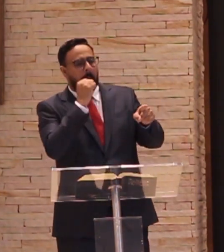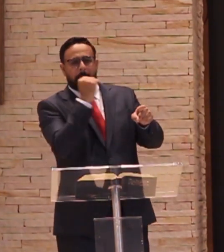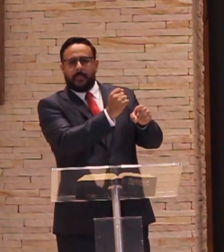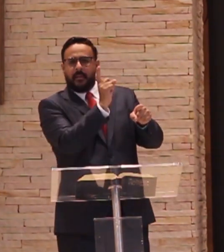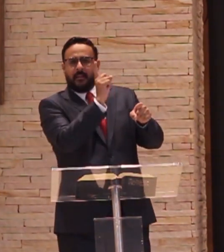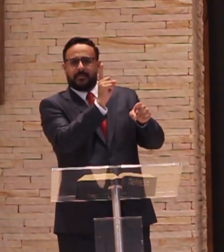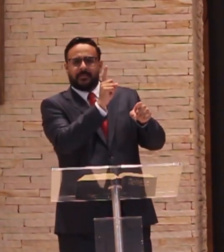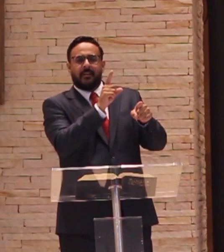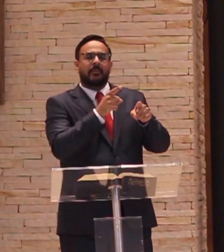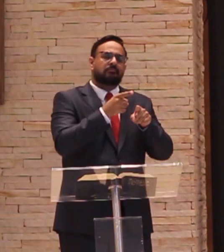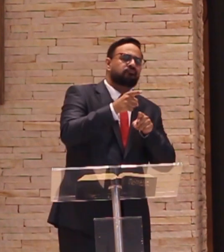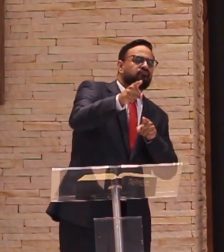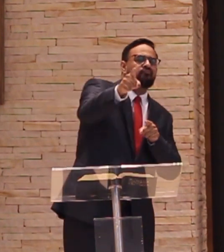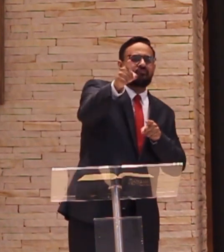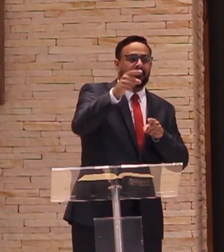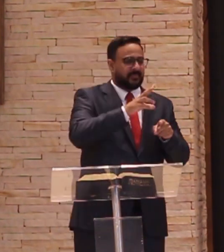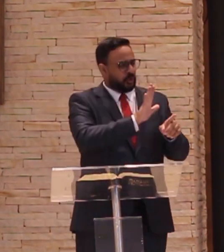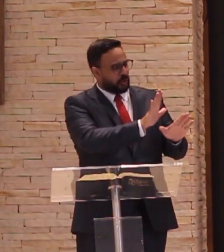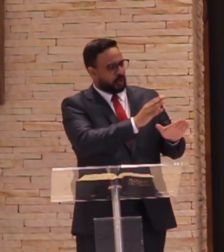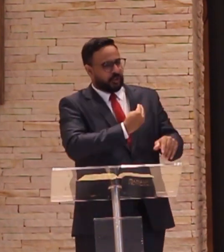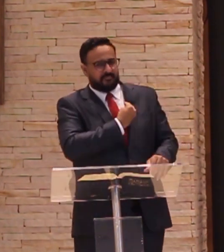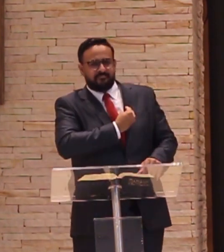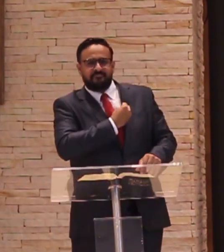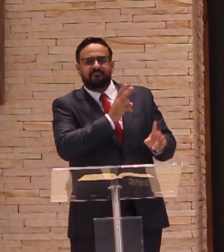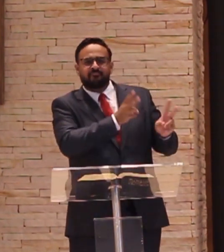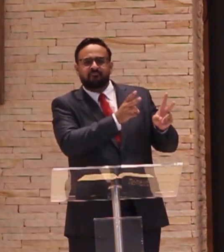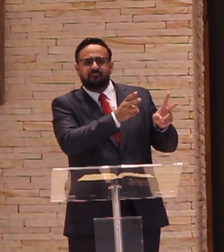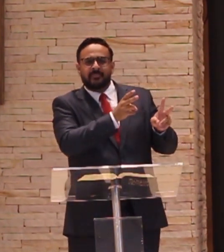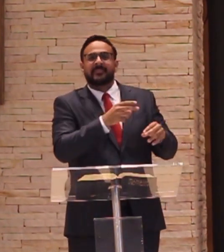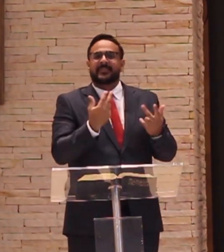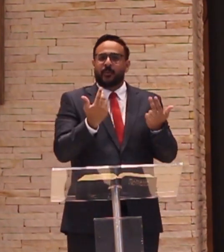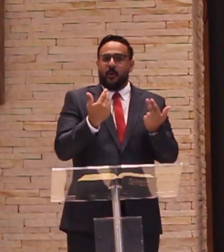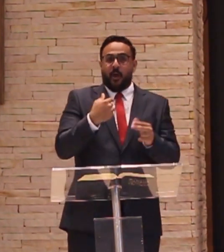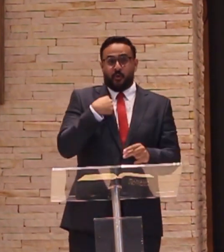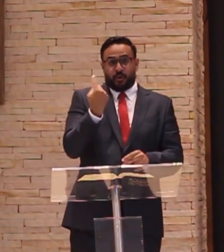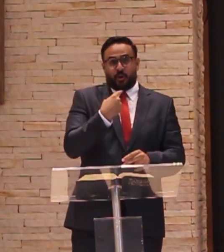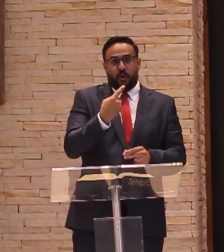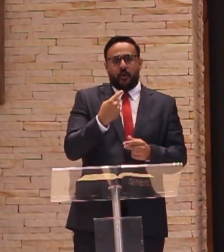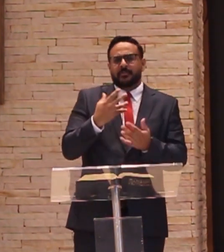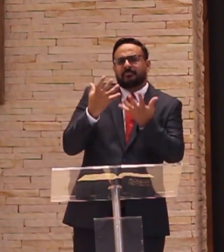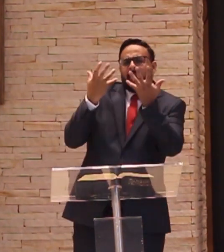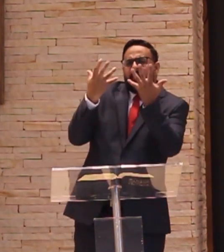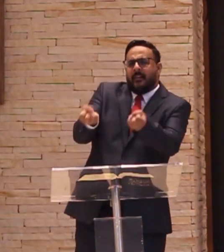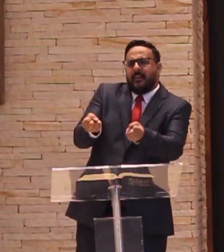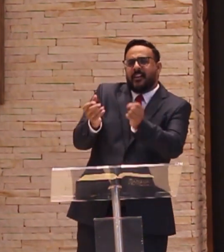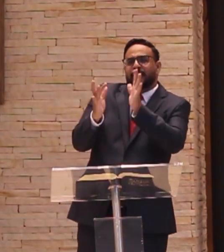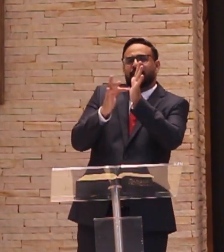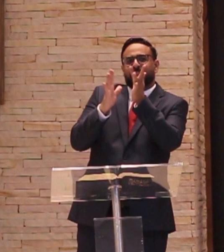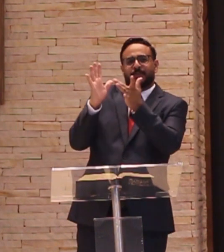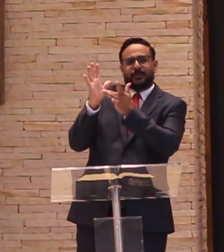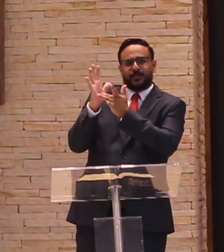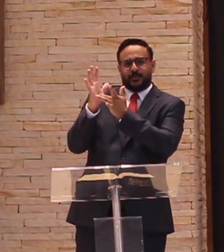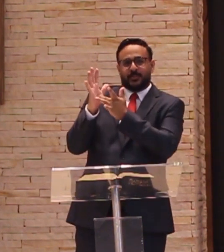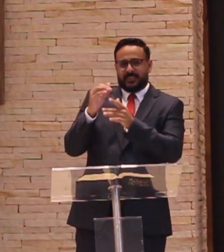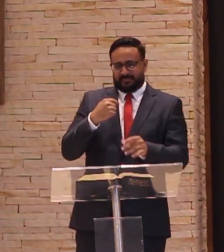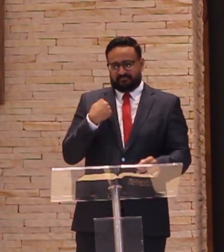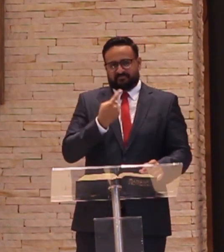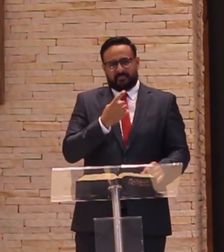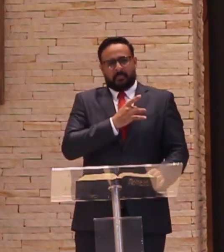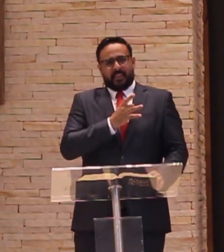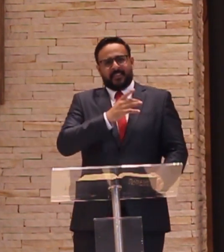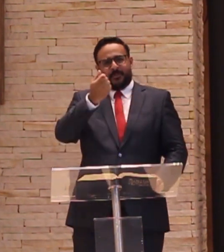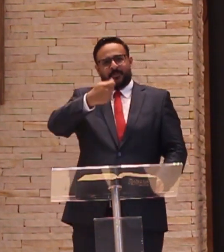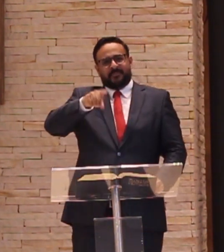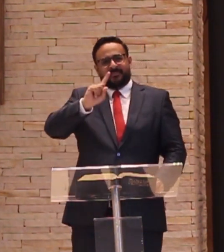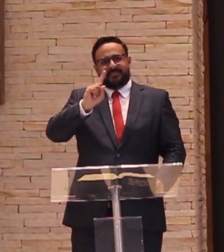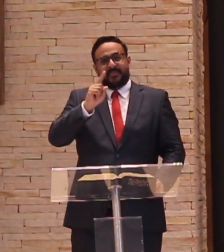a salvação. Jesus precisava passar pelo sacrifício. A palavra Páscoa, ela